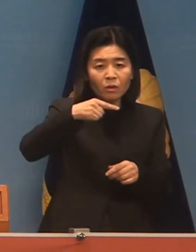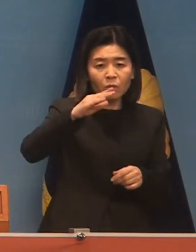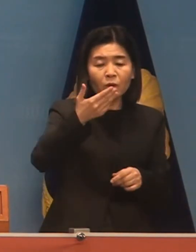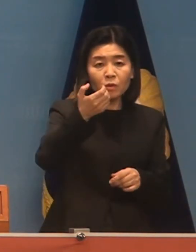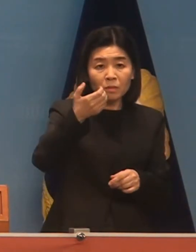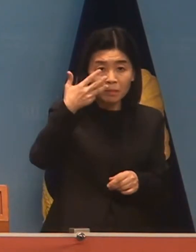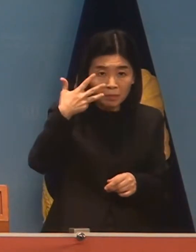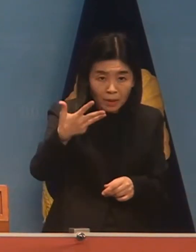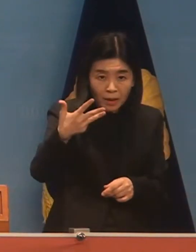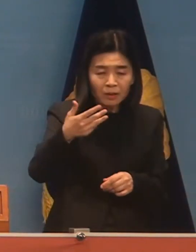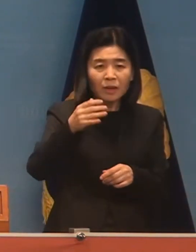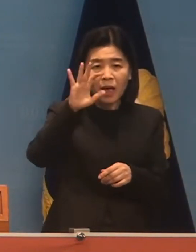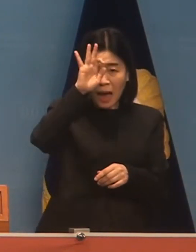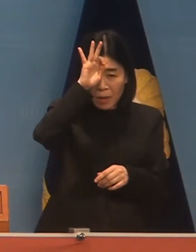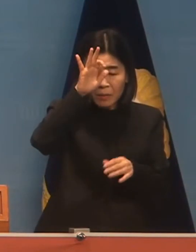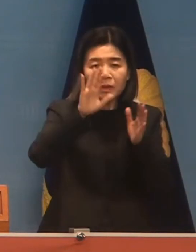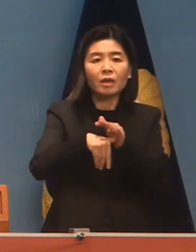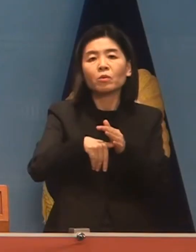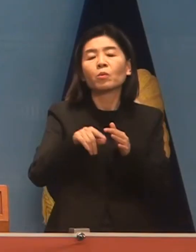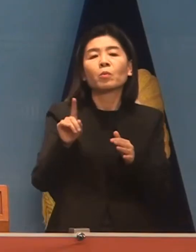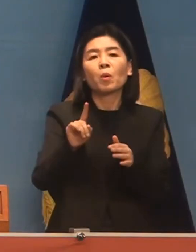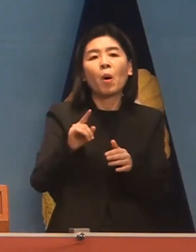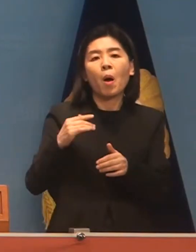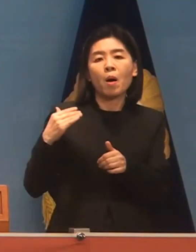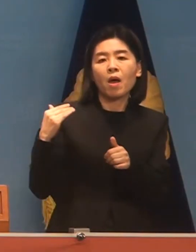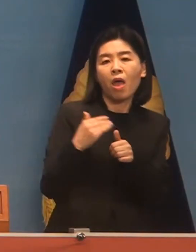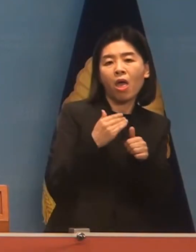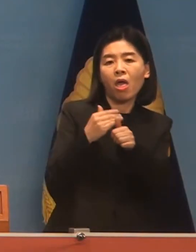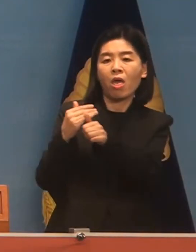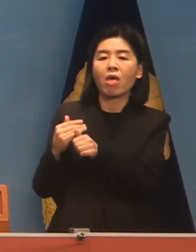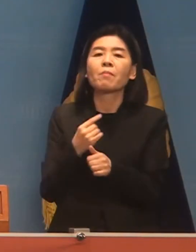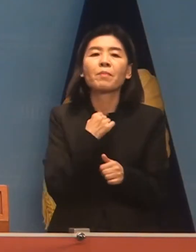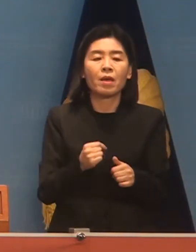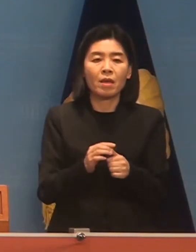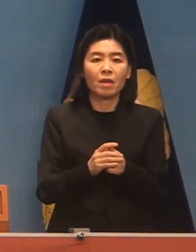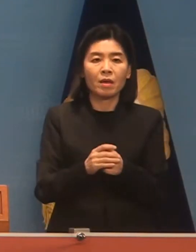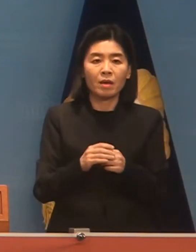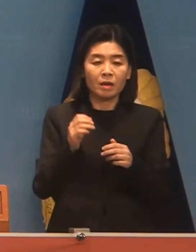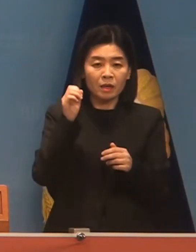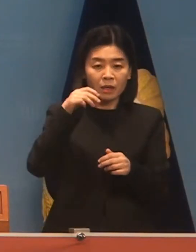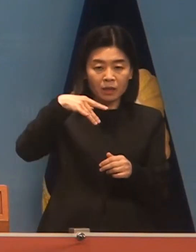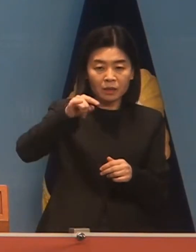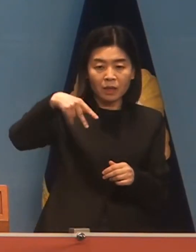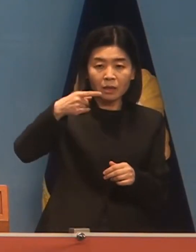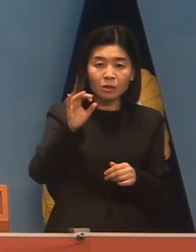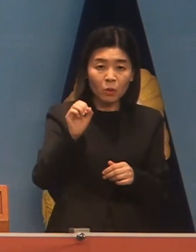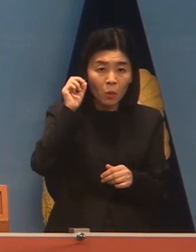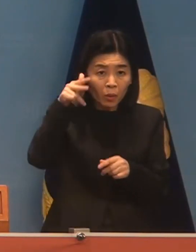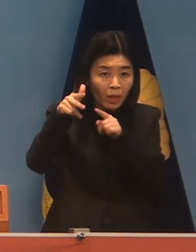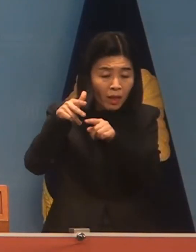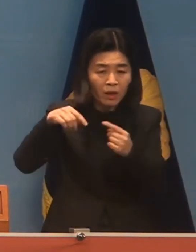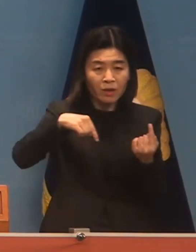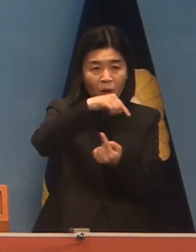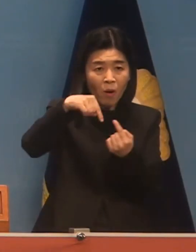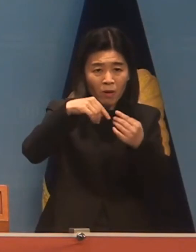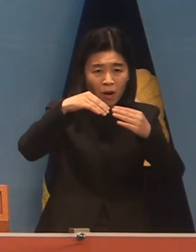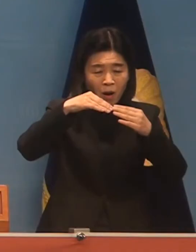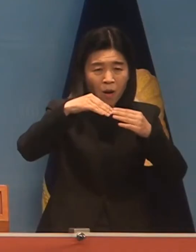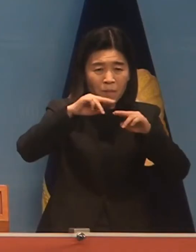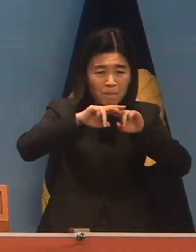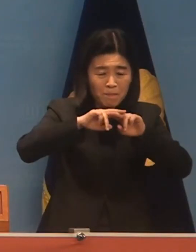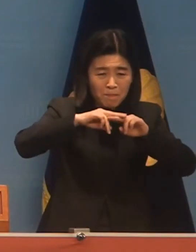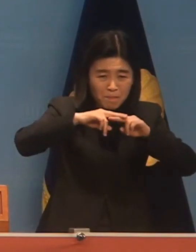한 차례 해고 바람이 분 적이 있었습니다. 이때 세종은 경영이 파산에 이를 정도의 적자는 아니었던 것으로